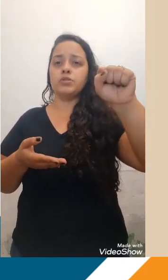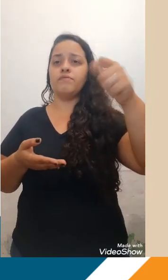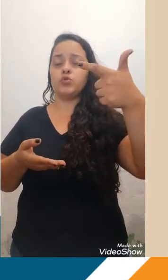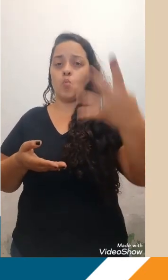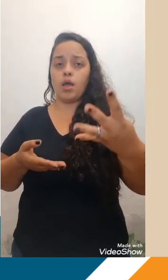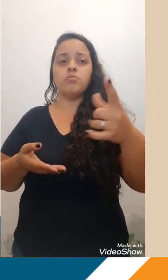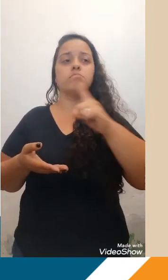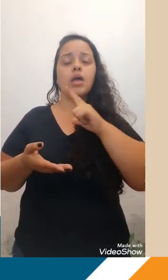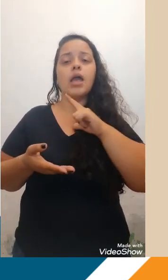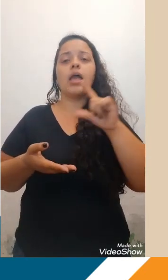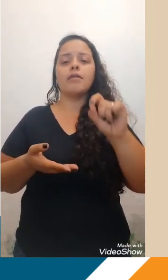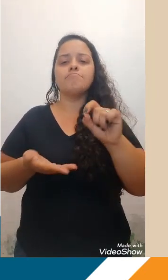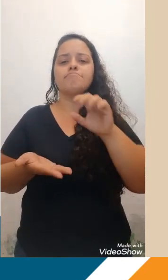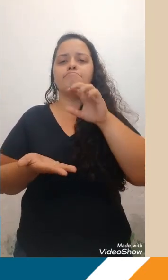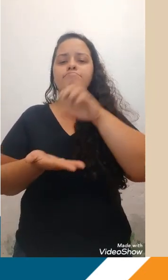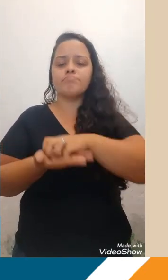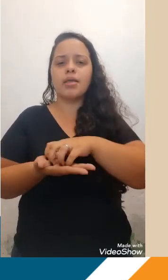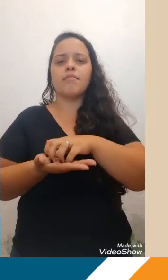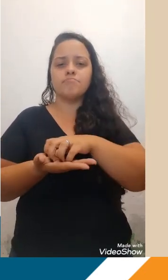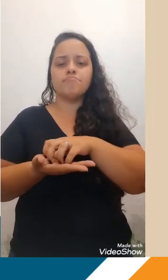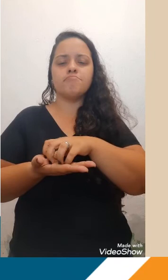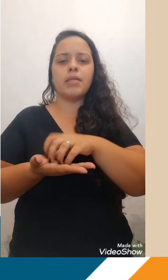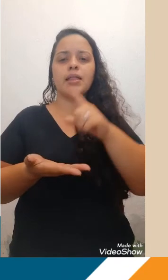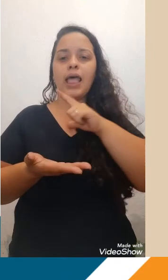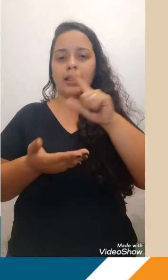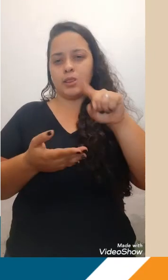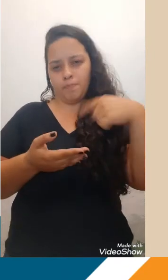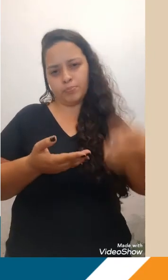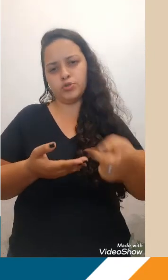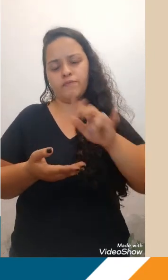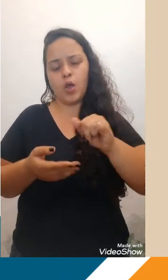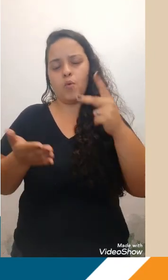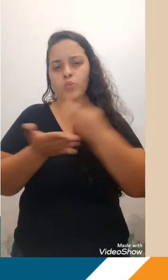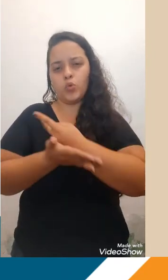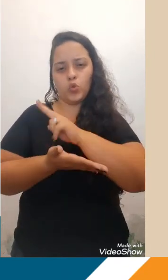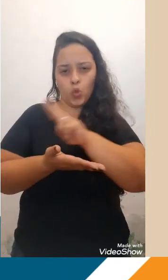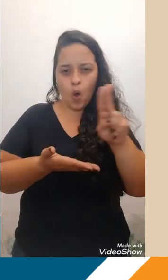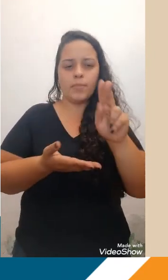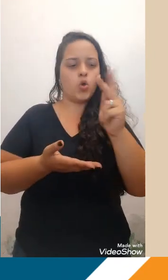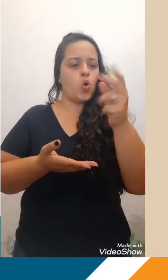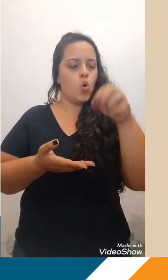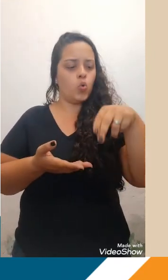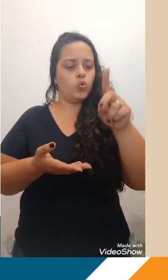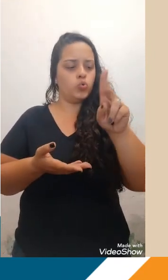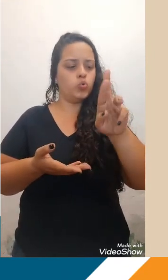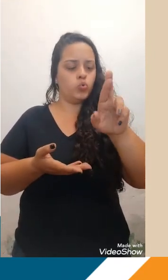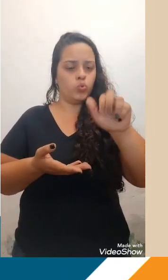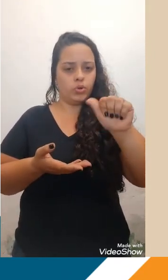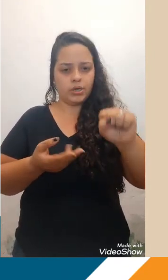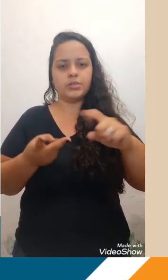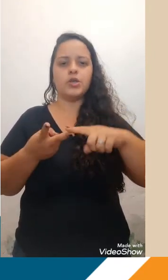formado as Províncias Unidas da América Central, que mais tarde deram origem a Honduras, Guatemala,